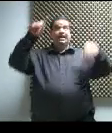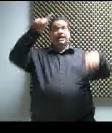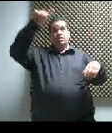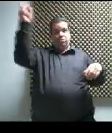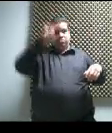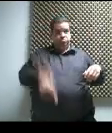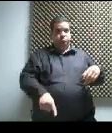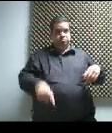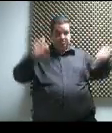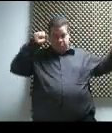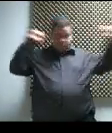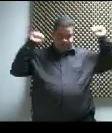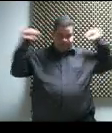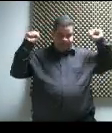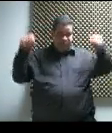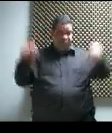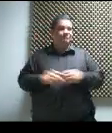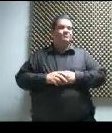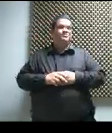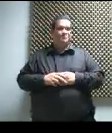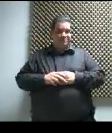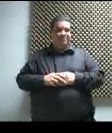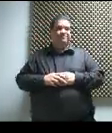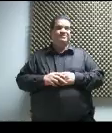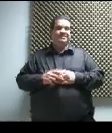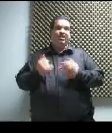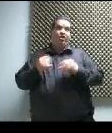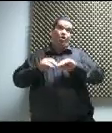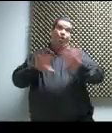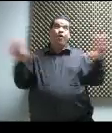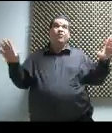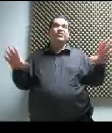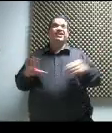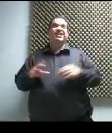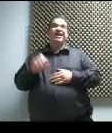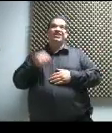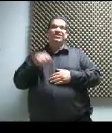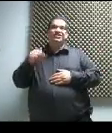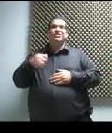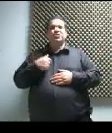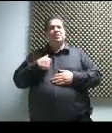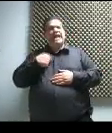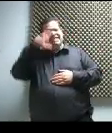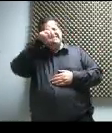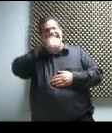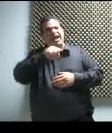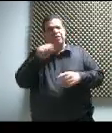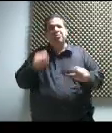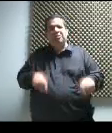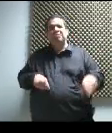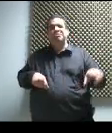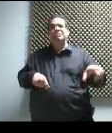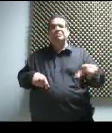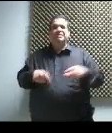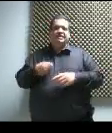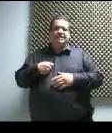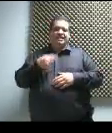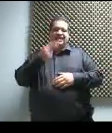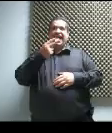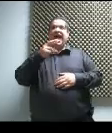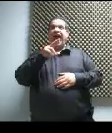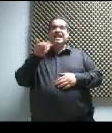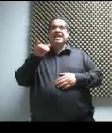¿Trueno? El raya. El raya. Por eso. Bastante obvio, ¿verdad? Muy bien. Yo te lo hubiese sacado. Sí, sí. O sea, que Harry Potter es